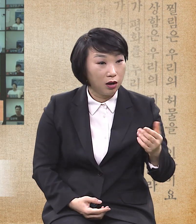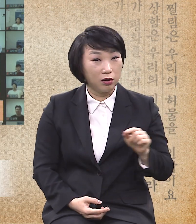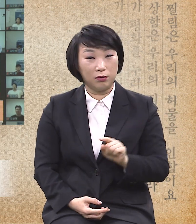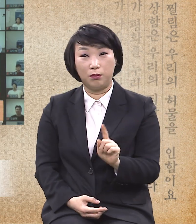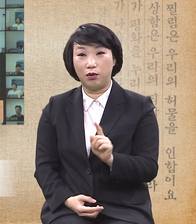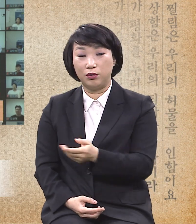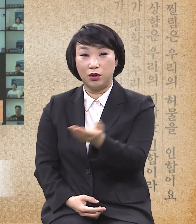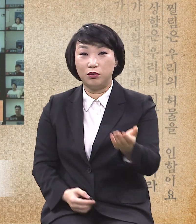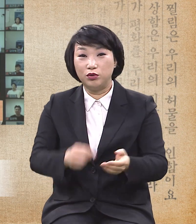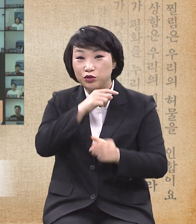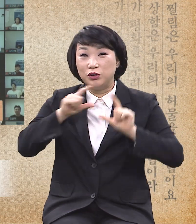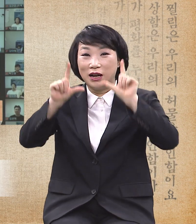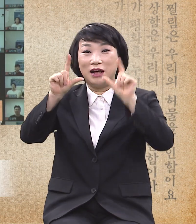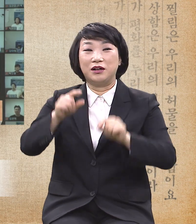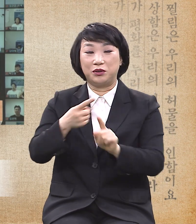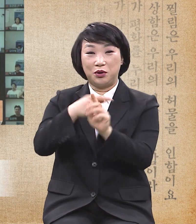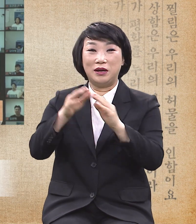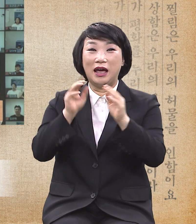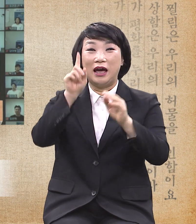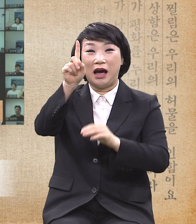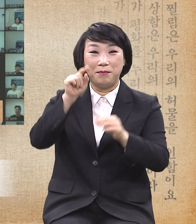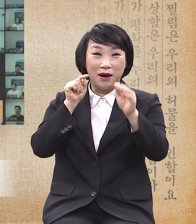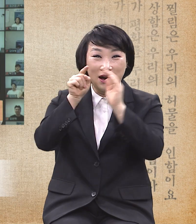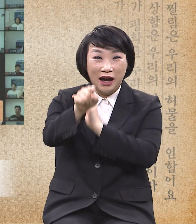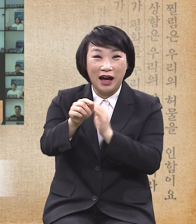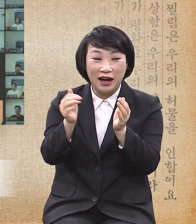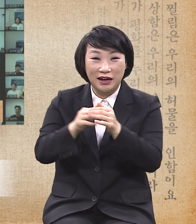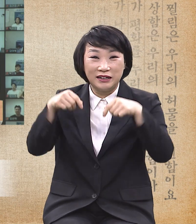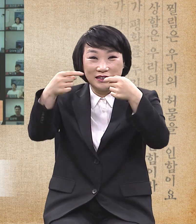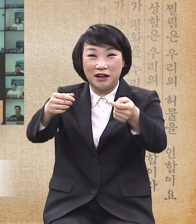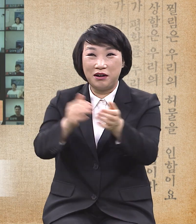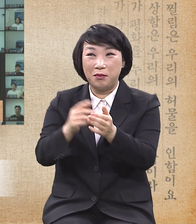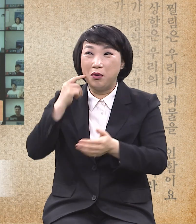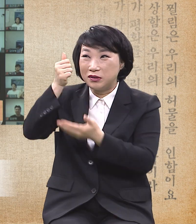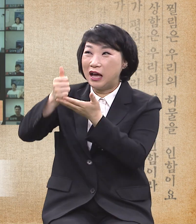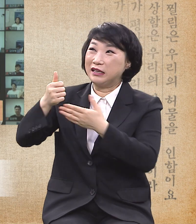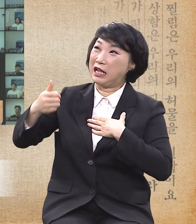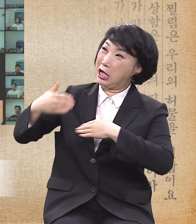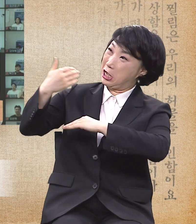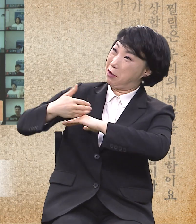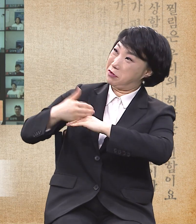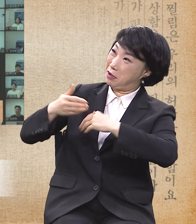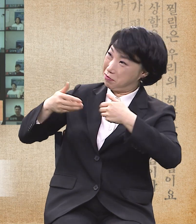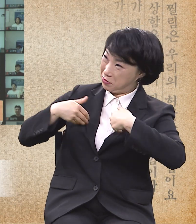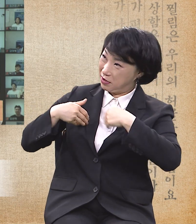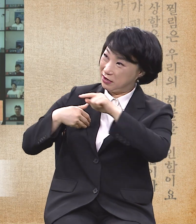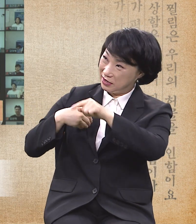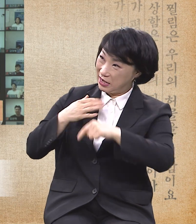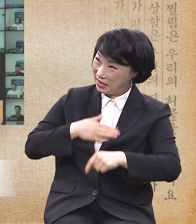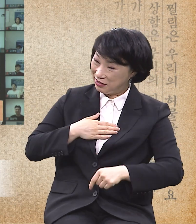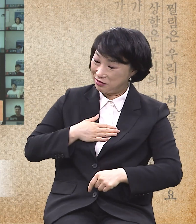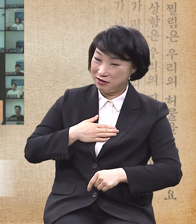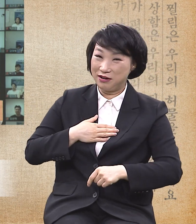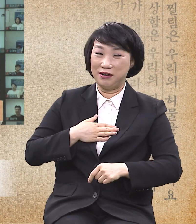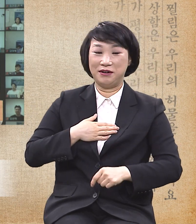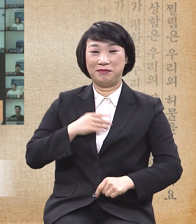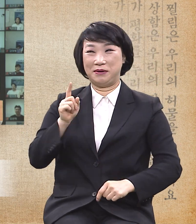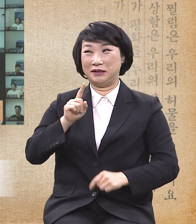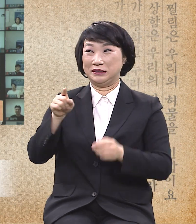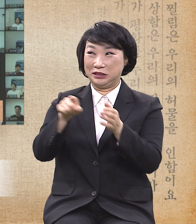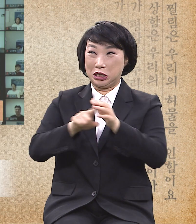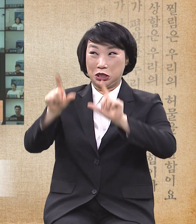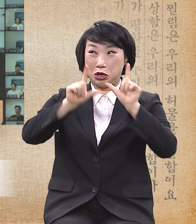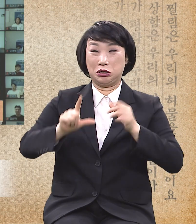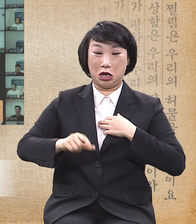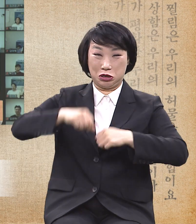그저 주일날 한번 교회에 나와준 걸로 그저 목사는 감사해야 되고 그것으로